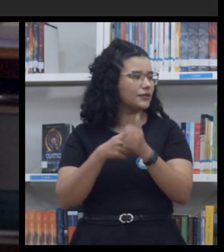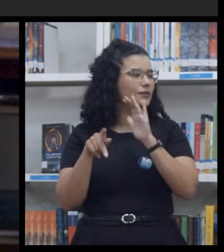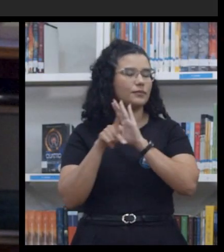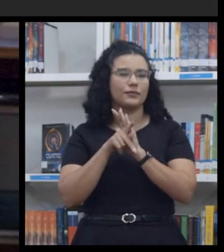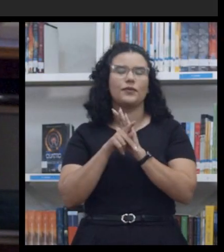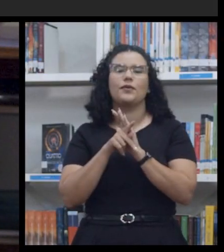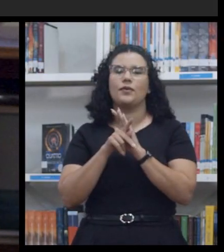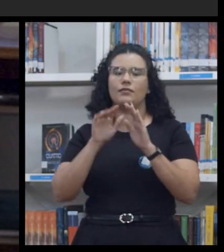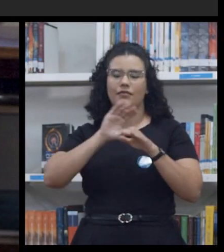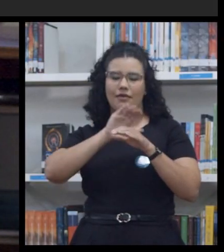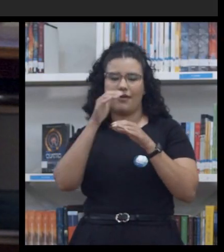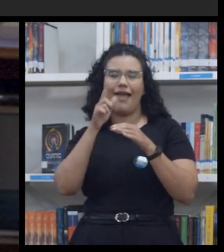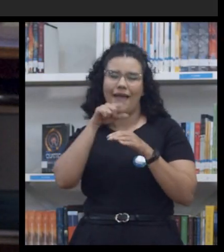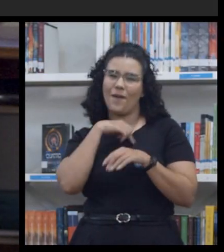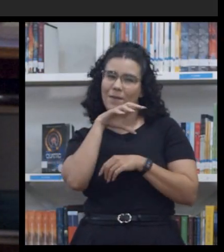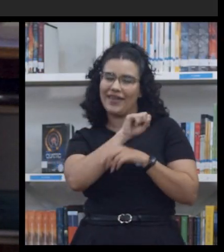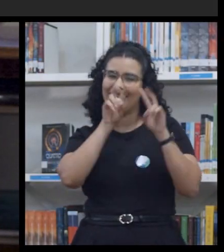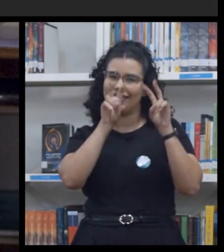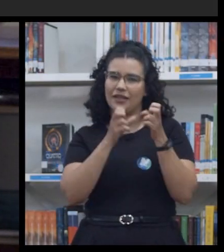secreta, é que eu peguei de um tema de um livro.